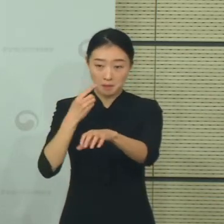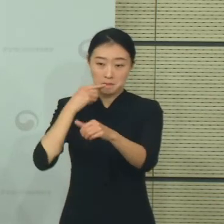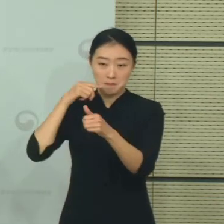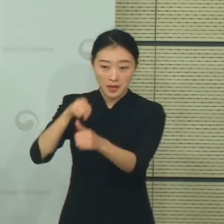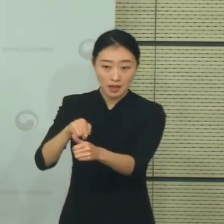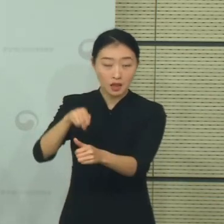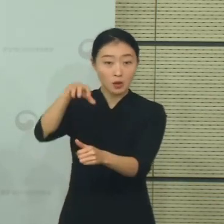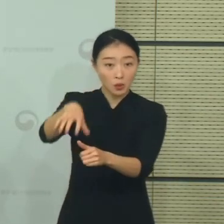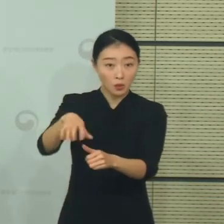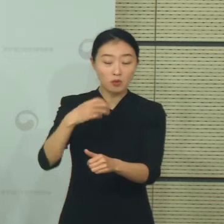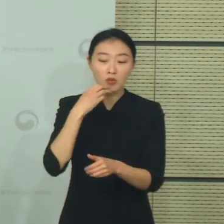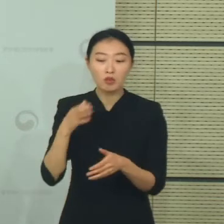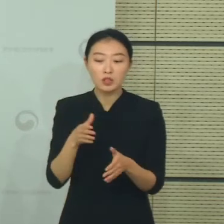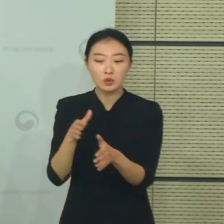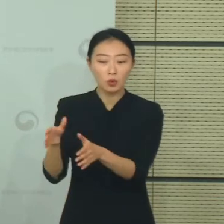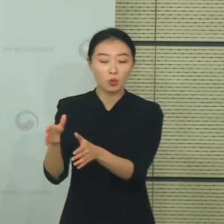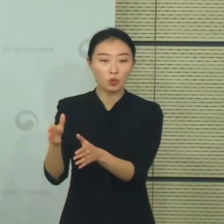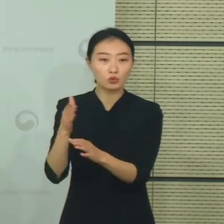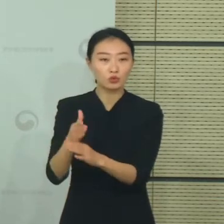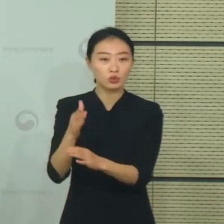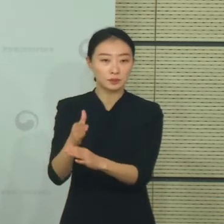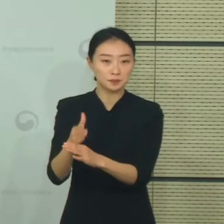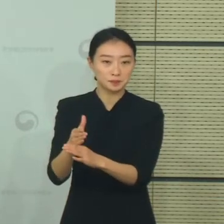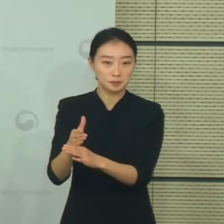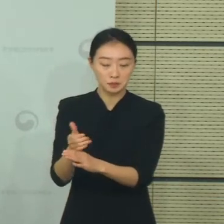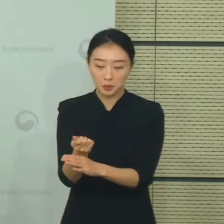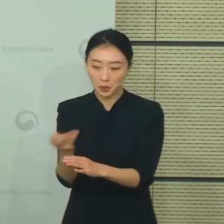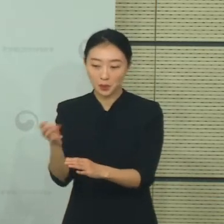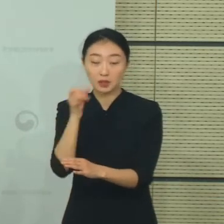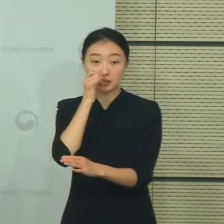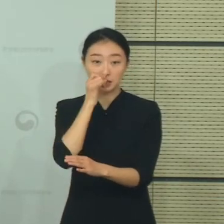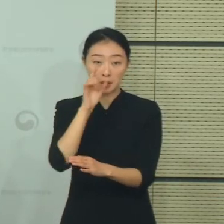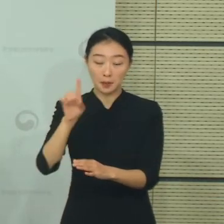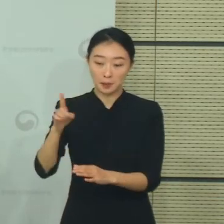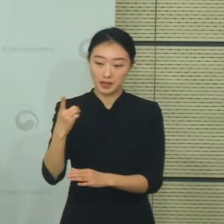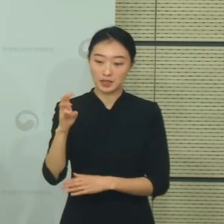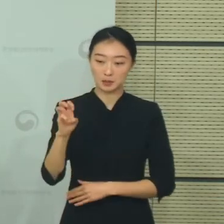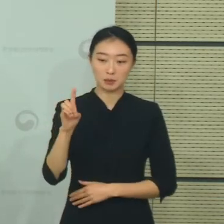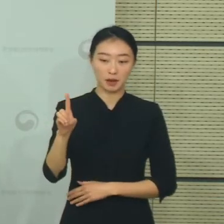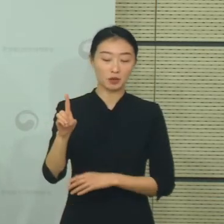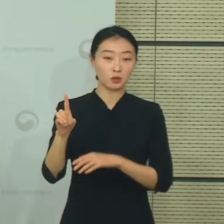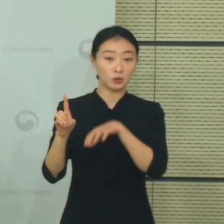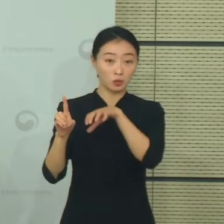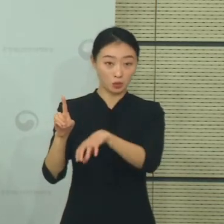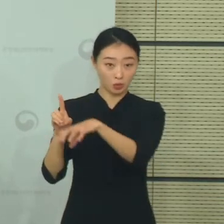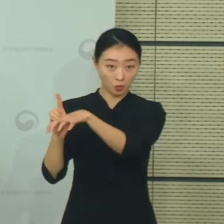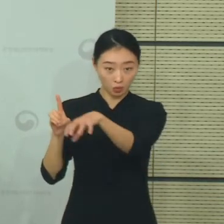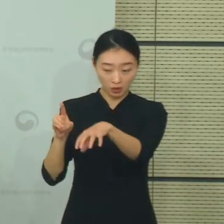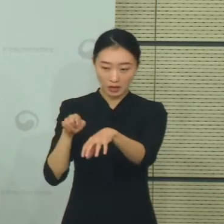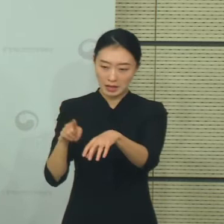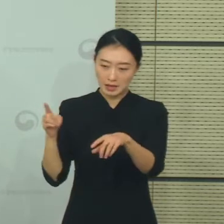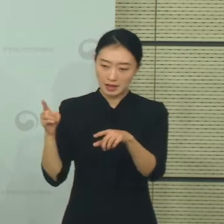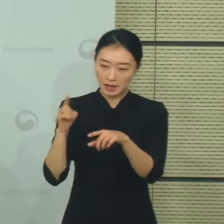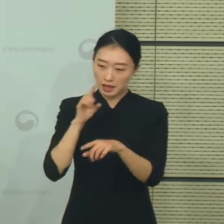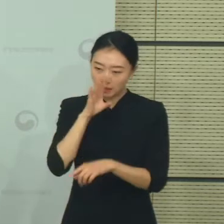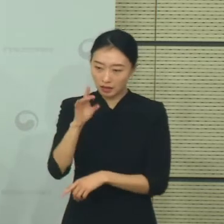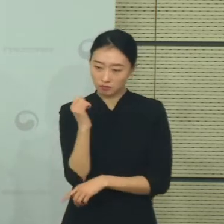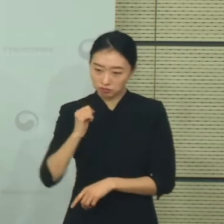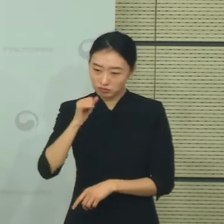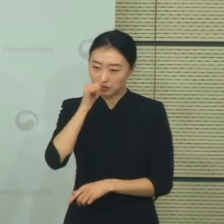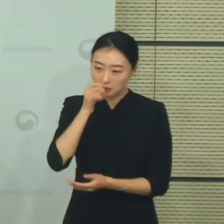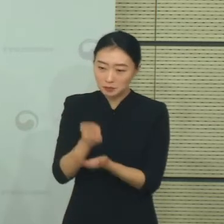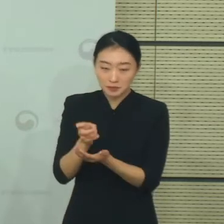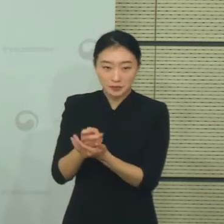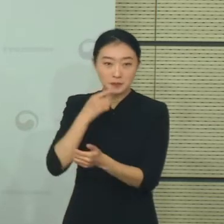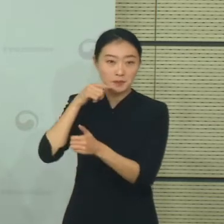경기도 쪽의 교회들 중심이었는데요. 131곳이 행정 처분을 받은 것으로 그렇게 파악이 되고